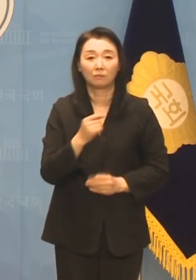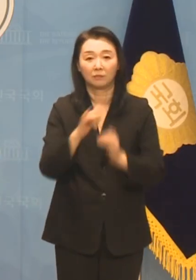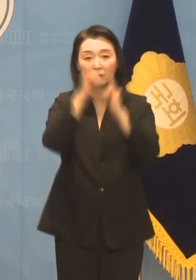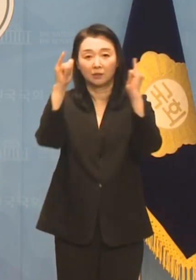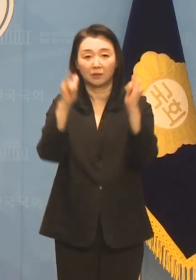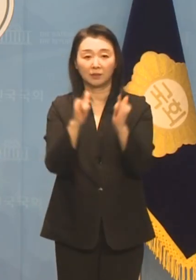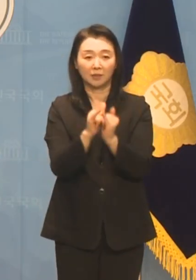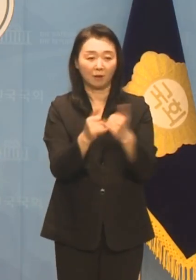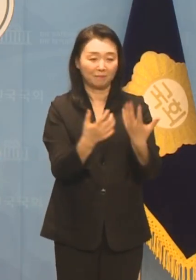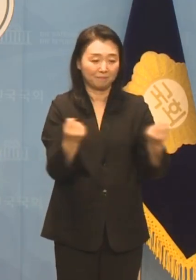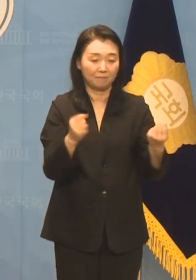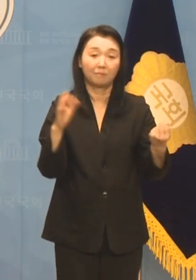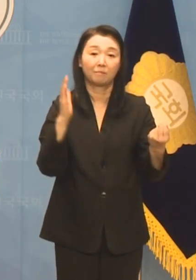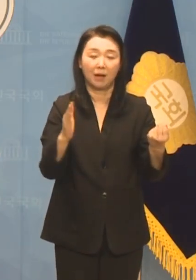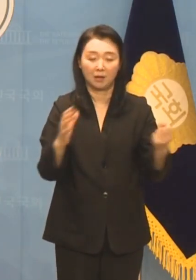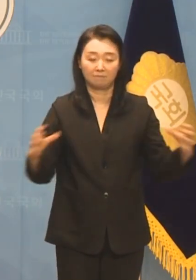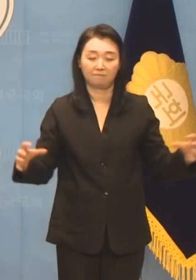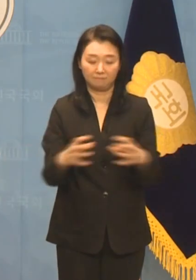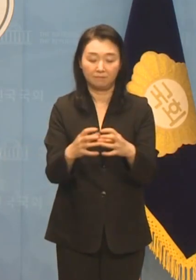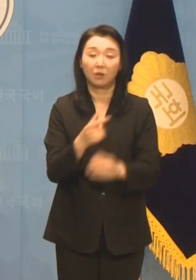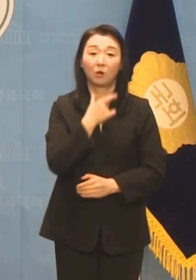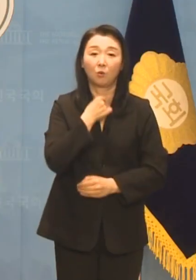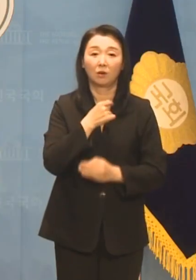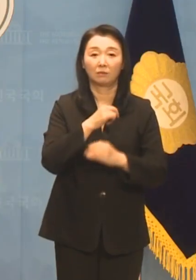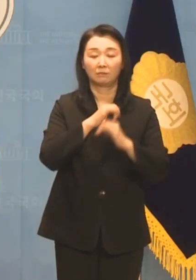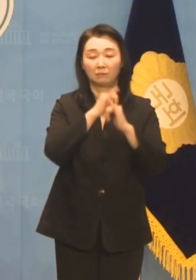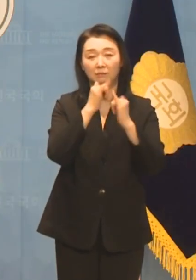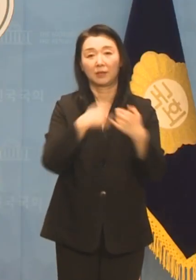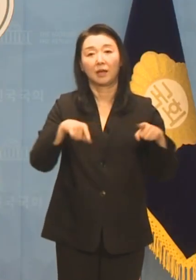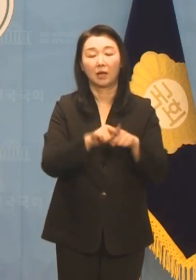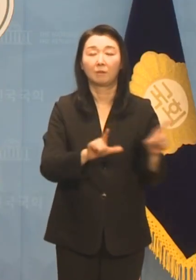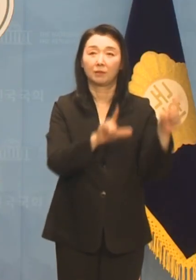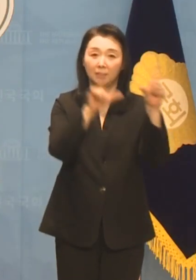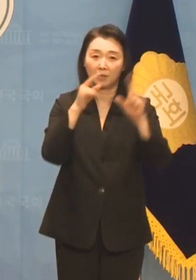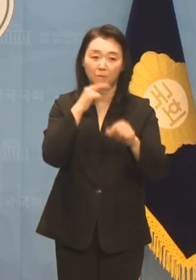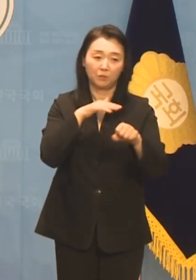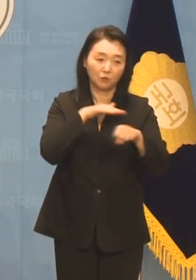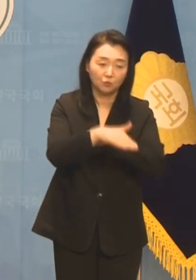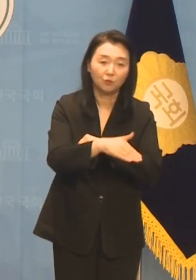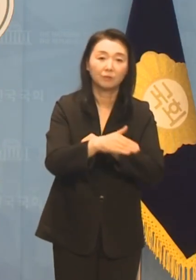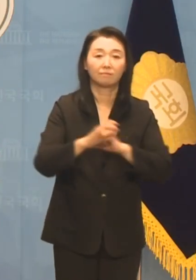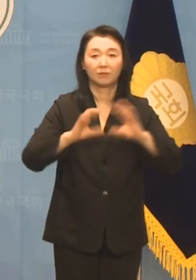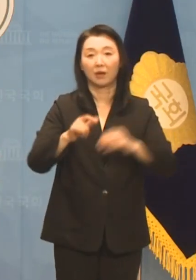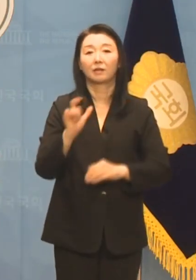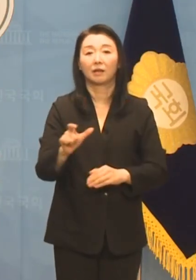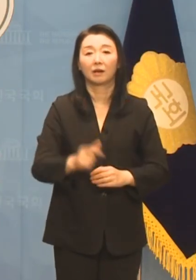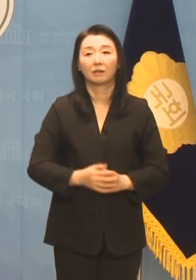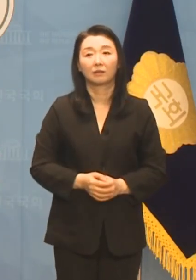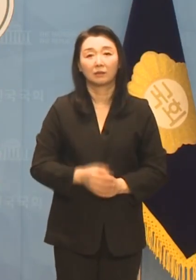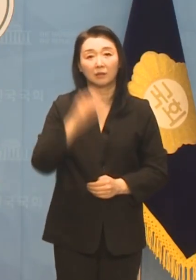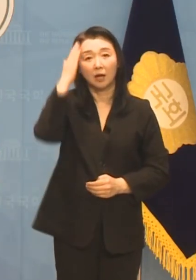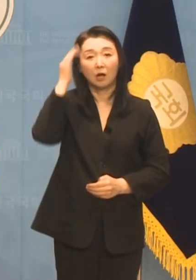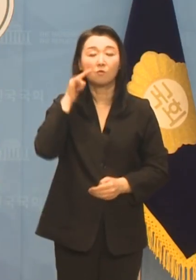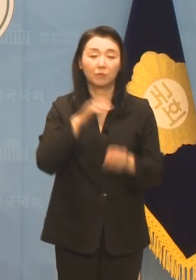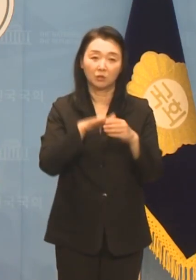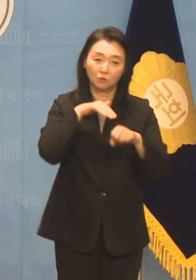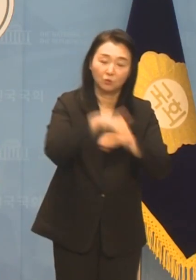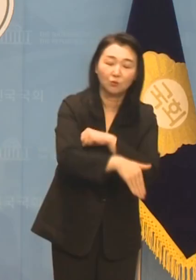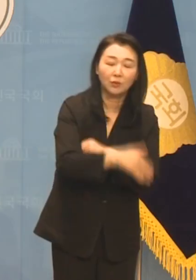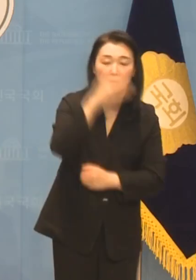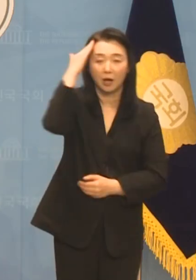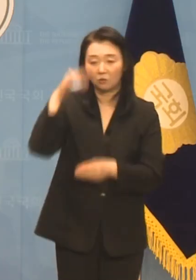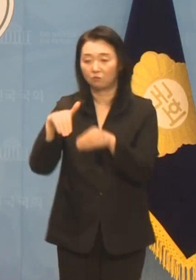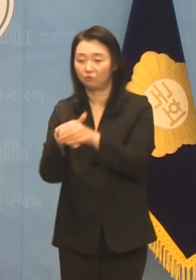함께 사는 세상을 만드는 민주주의 강국, K민주주의와